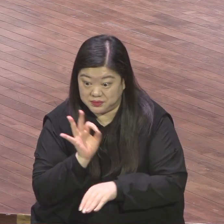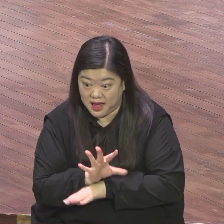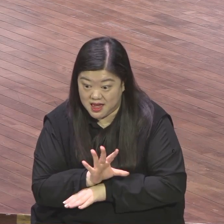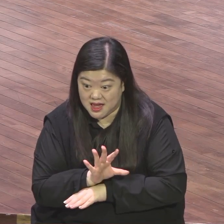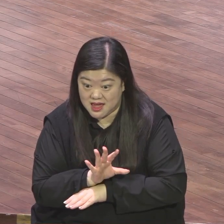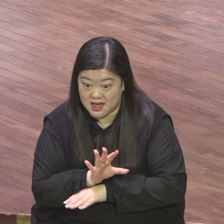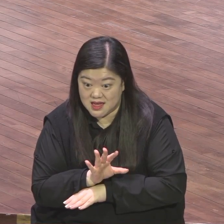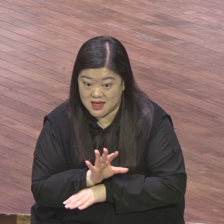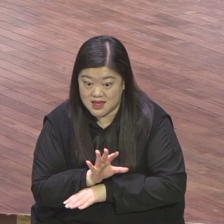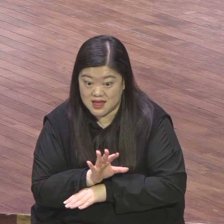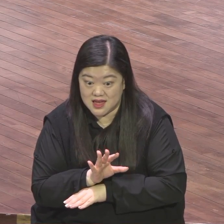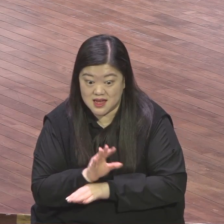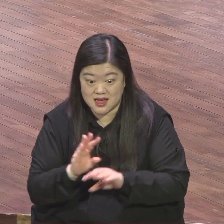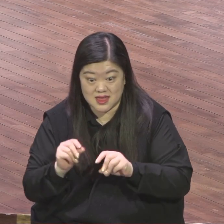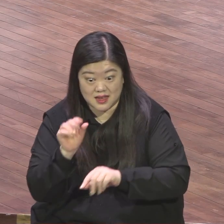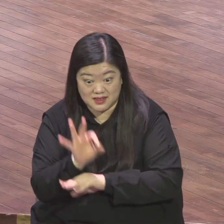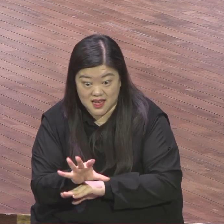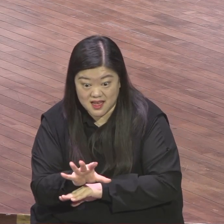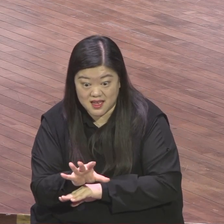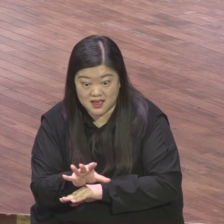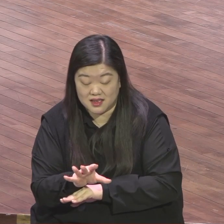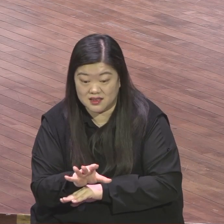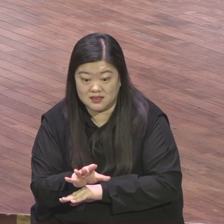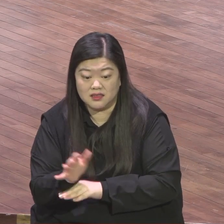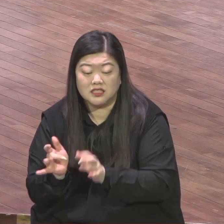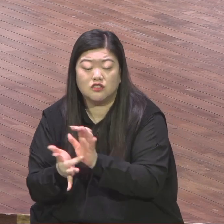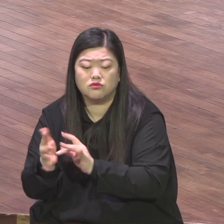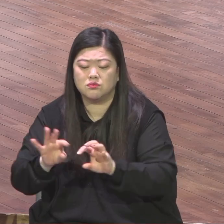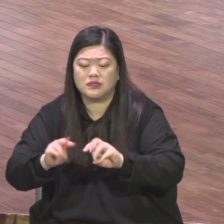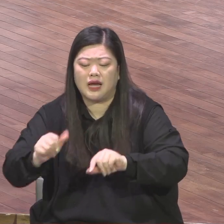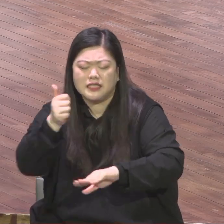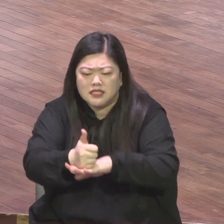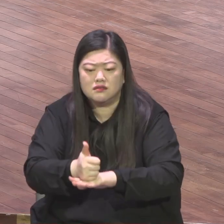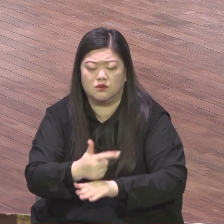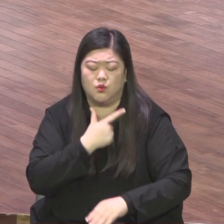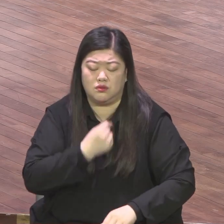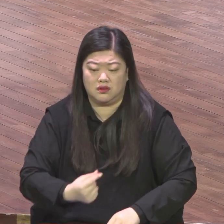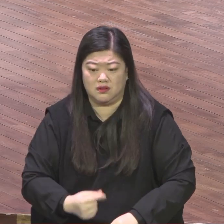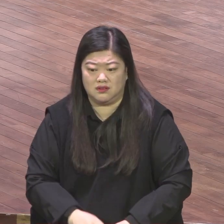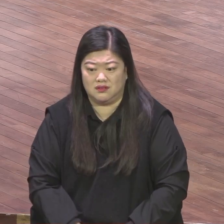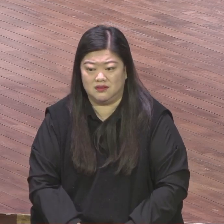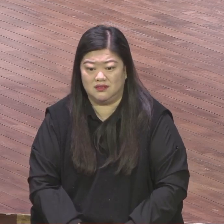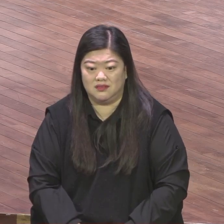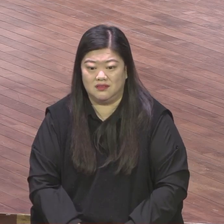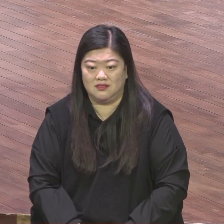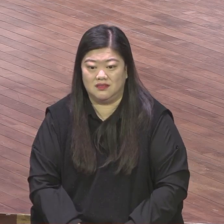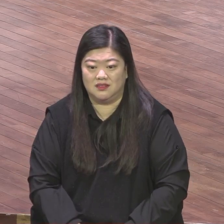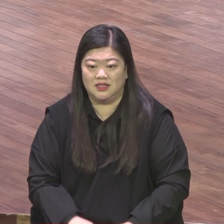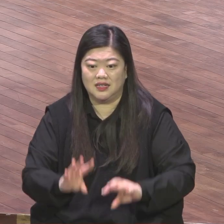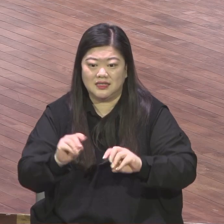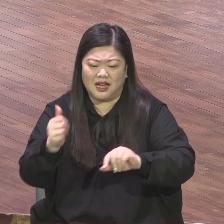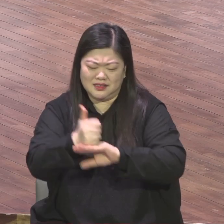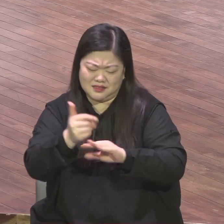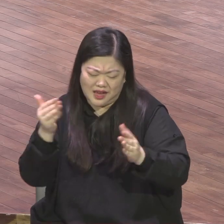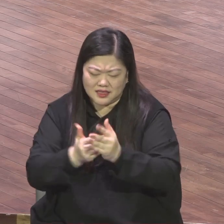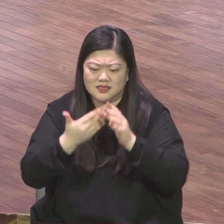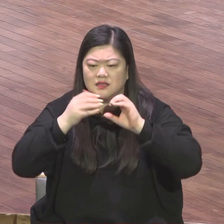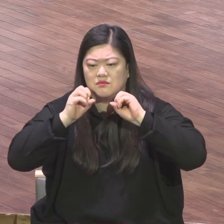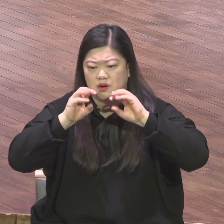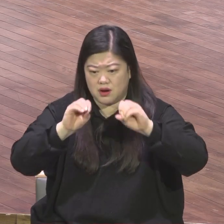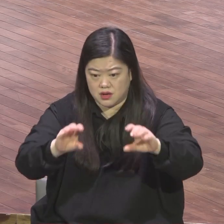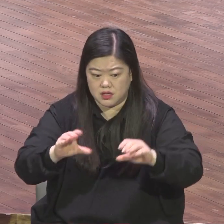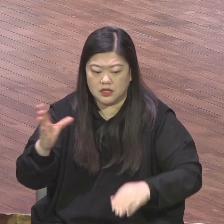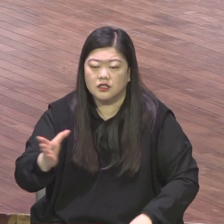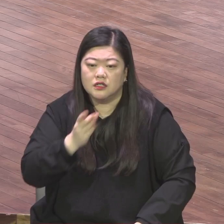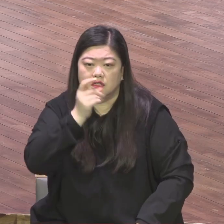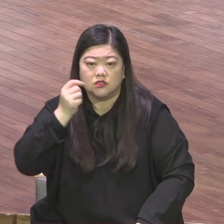비전이 뭐냐? 예수님의 소원은 땅끝이에요. 땅끝. 그래서 오직 성령이 내게 임하시면 너희가 권능을 받고